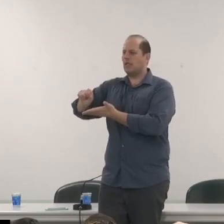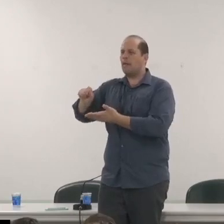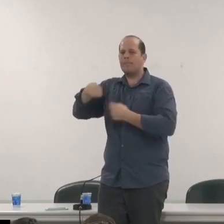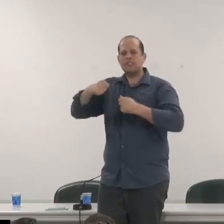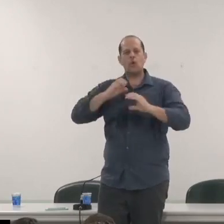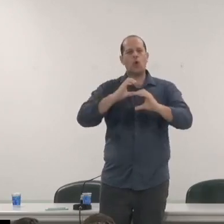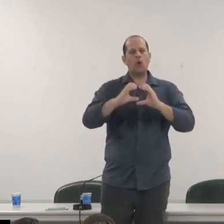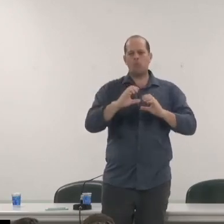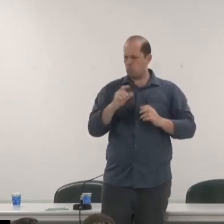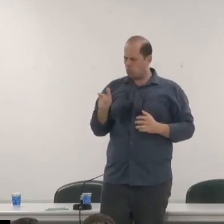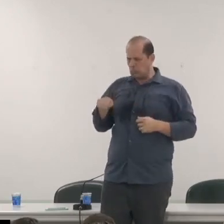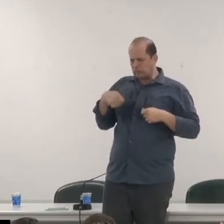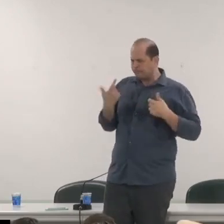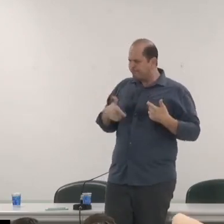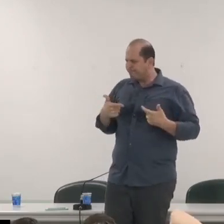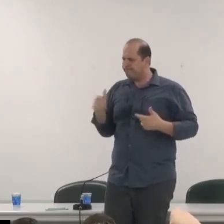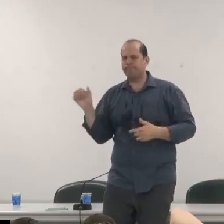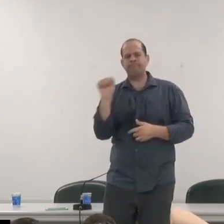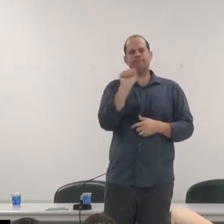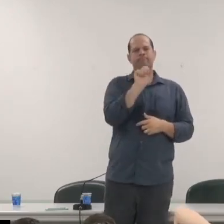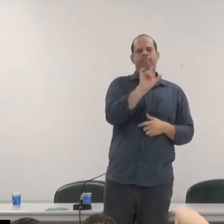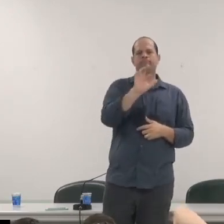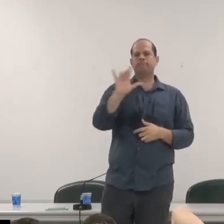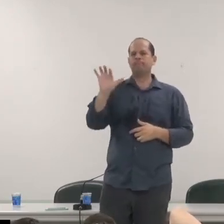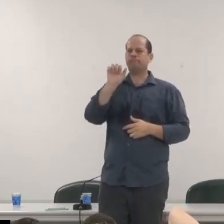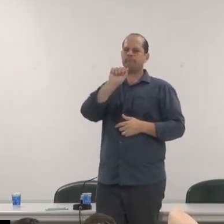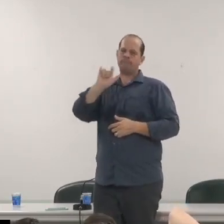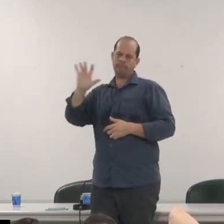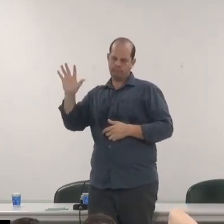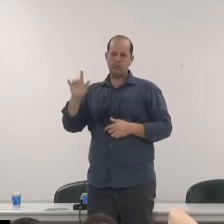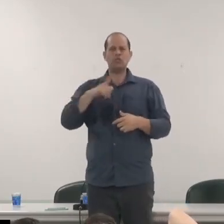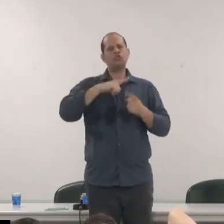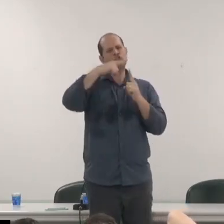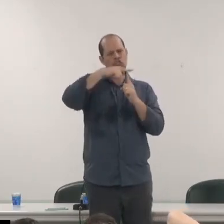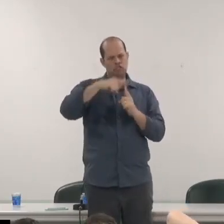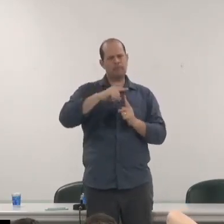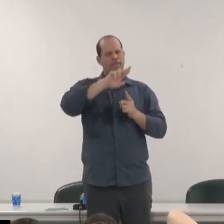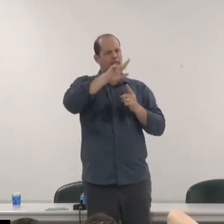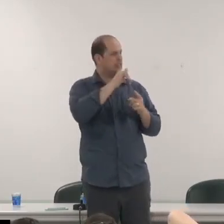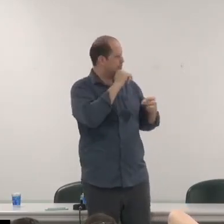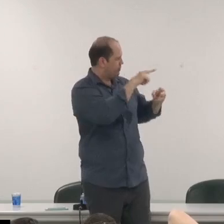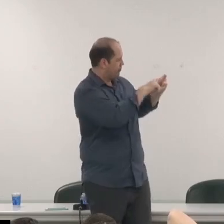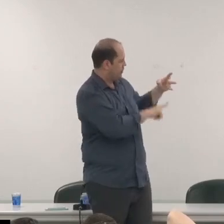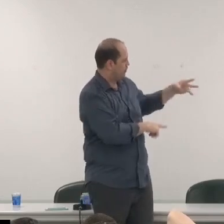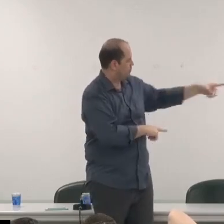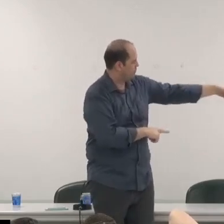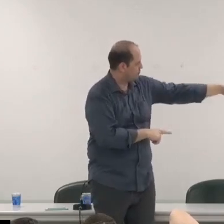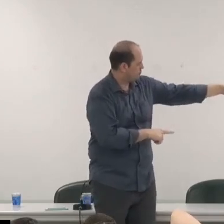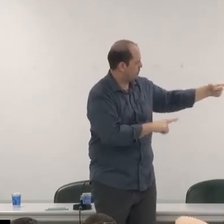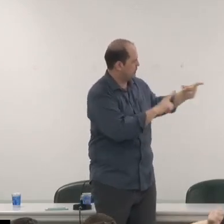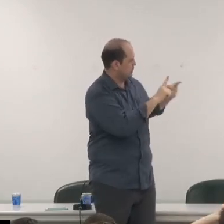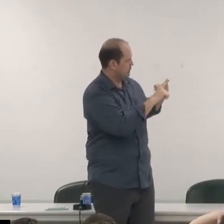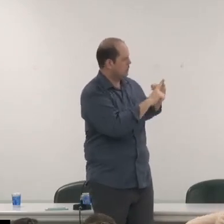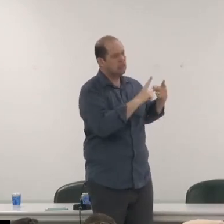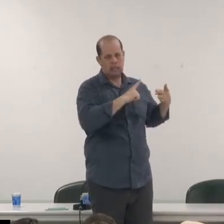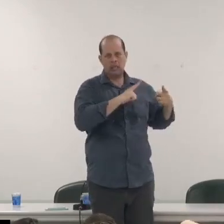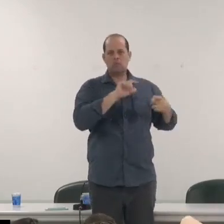gente vai chamar de soletração pragmática, que acontece de forma natural, em comunicações espontâneas, né? Tem uma